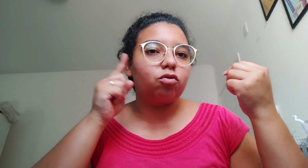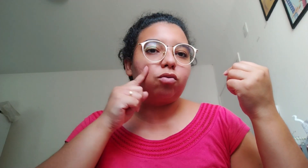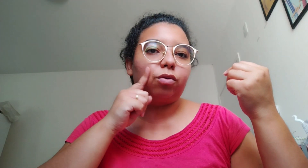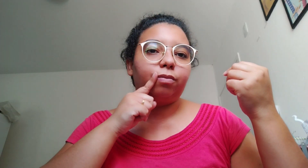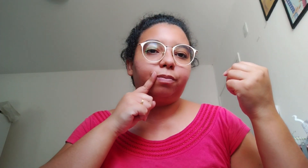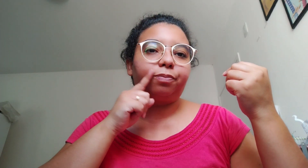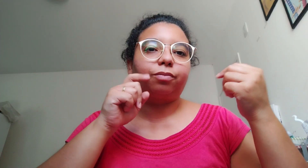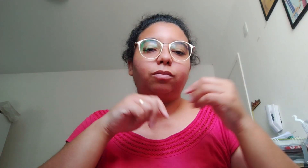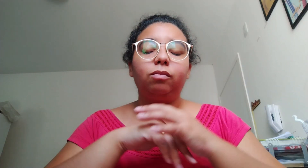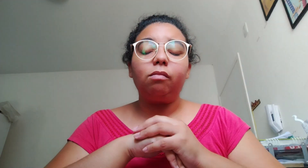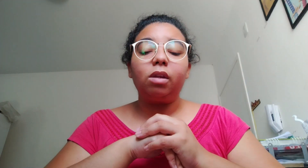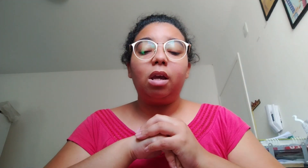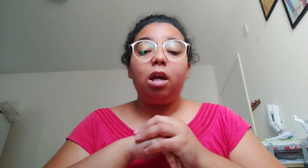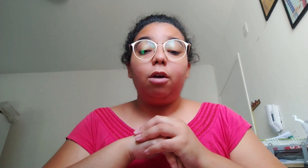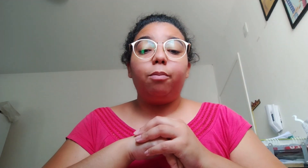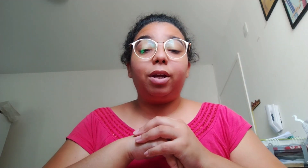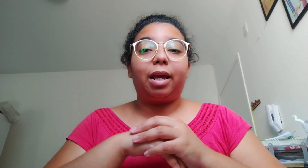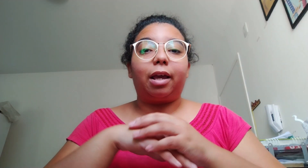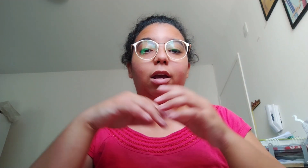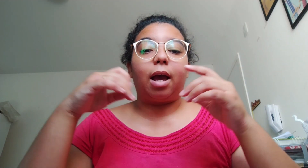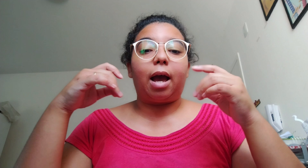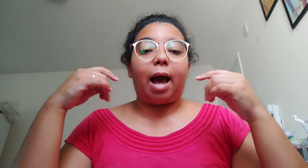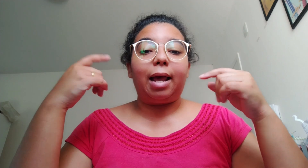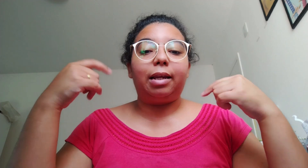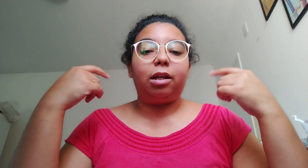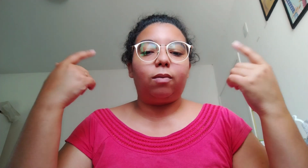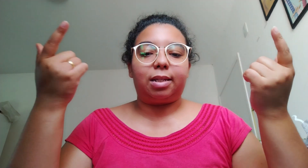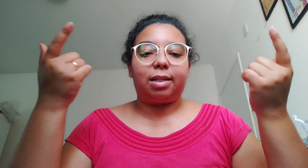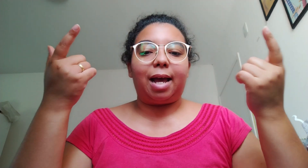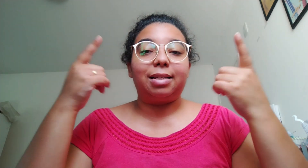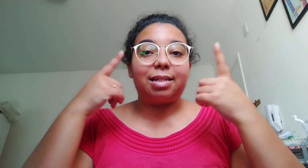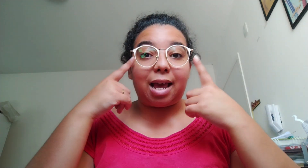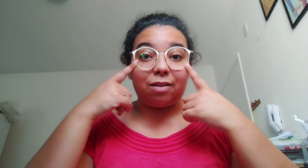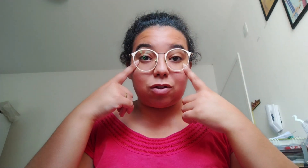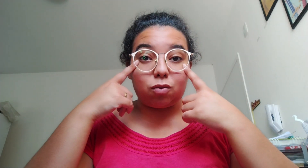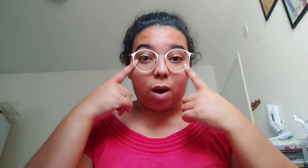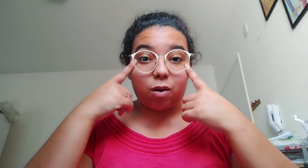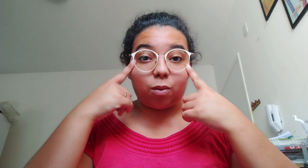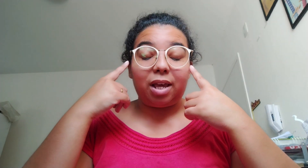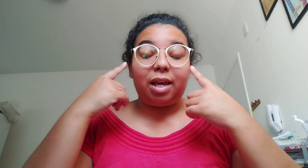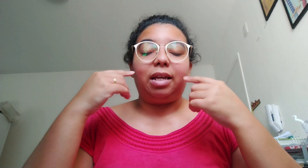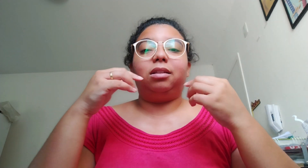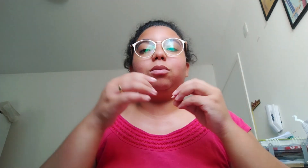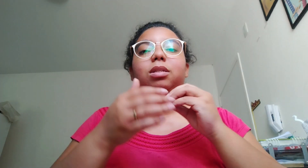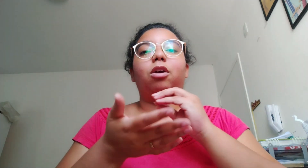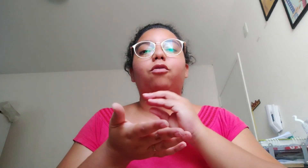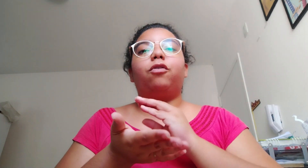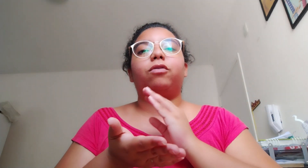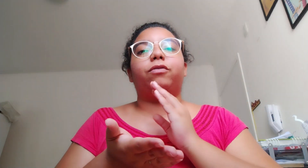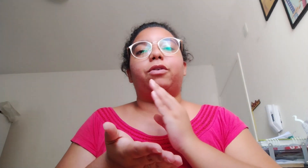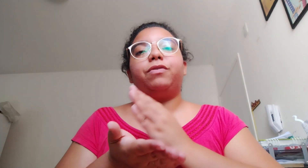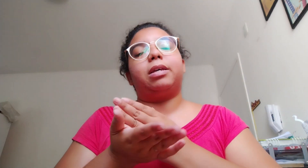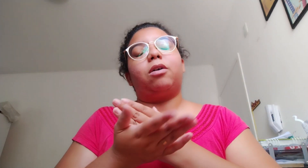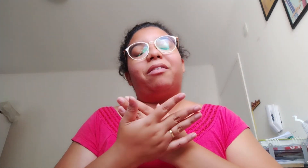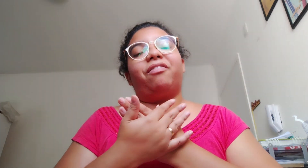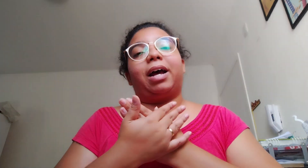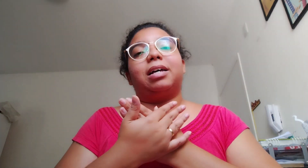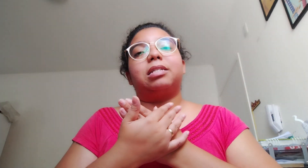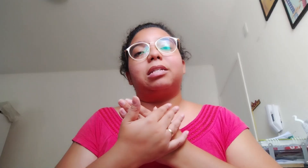surdo. Por quê? A língua de sinais, ela é visual. Então, se eu fizer uma frase